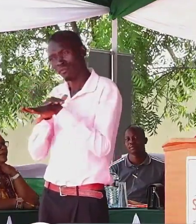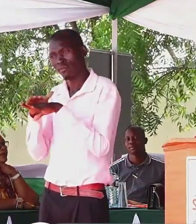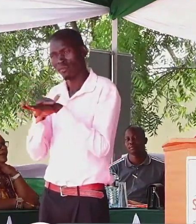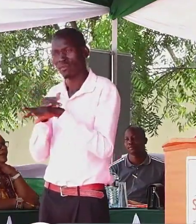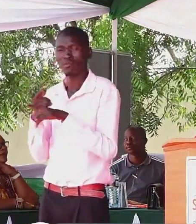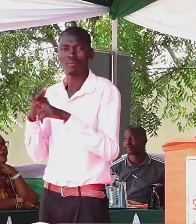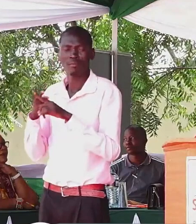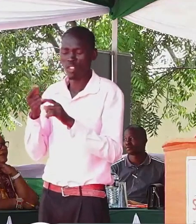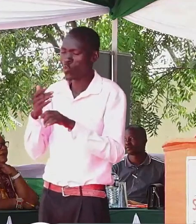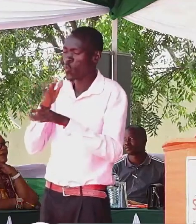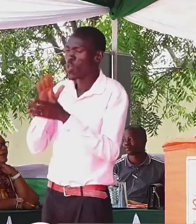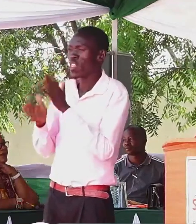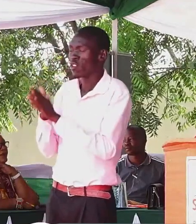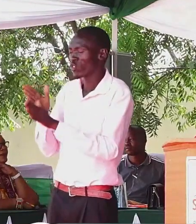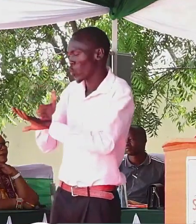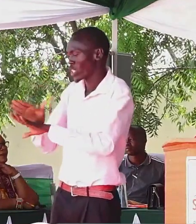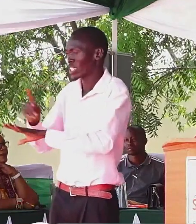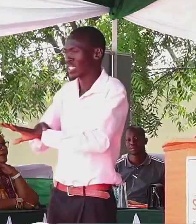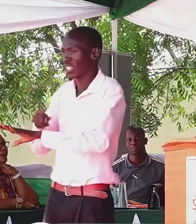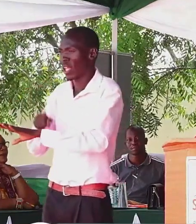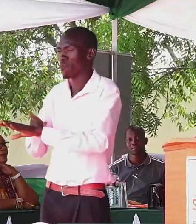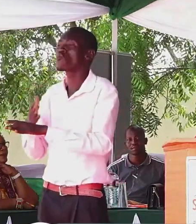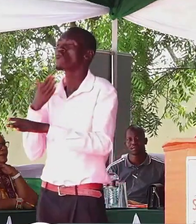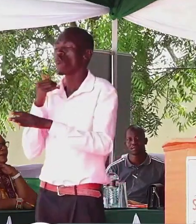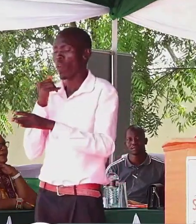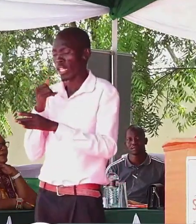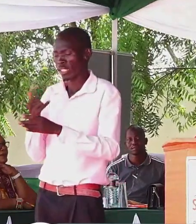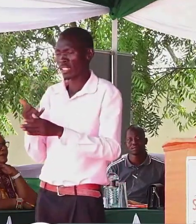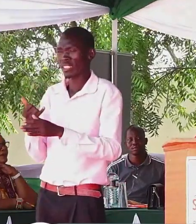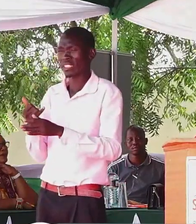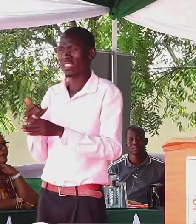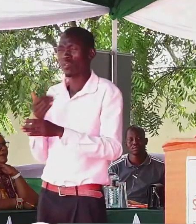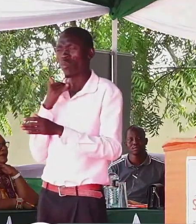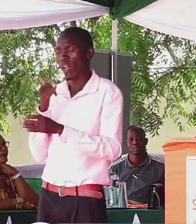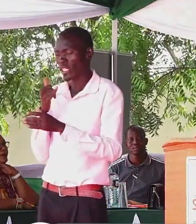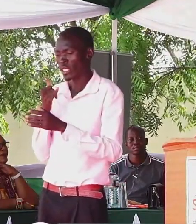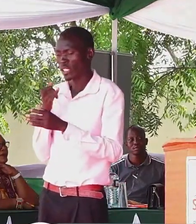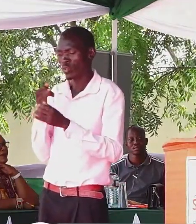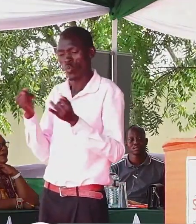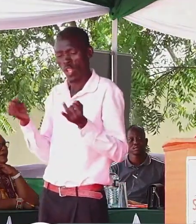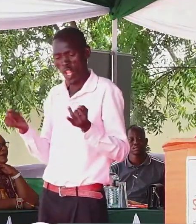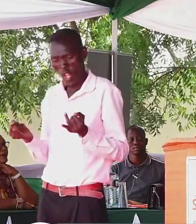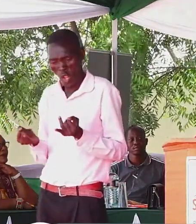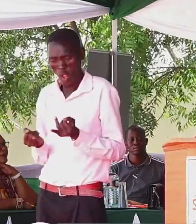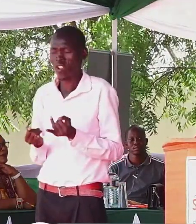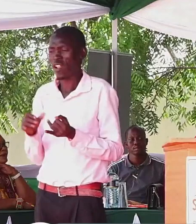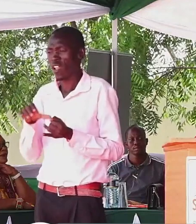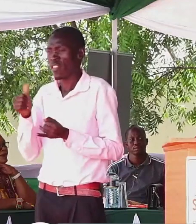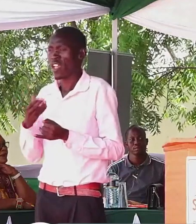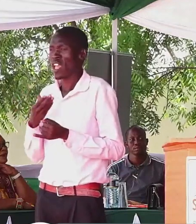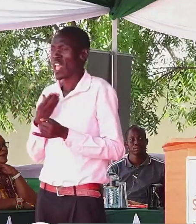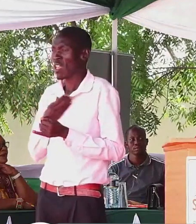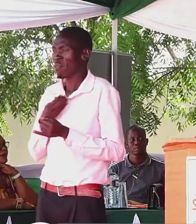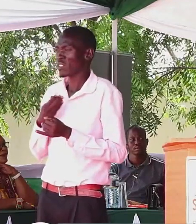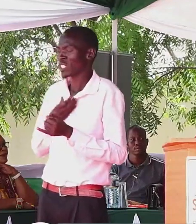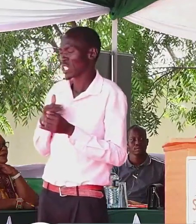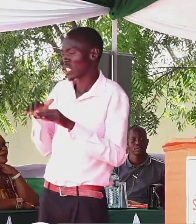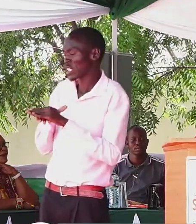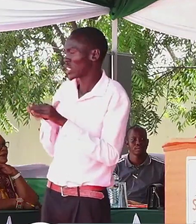Bila kupoteza wakati kwa sababu ya wakati, ningependa tu nitambulishe waheshimiwa wenzangu ambao wako mahali